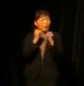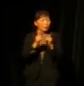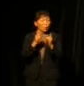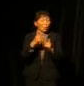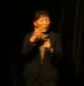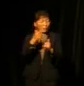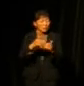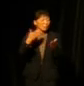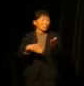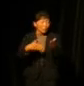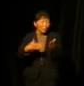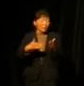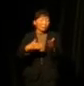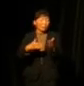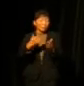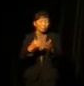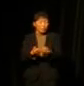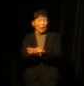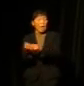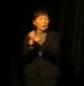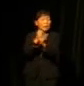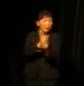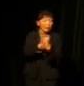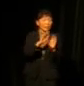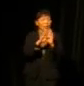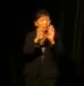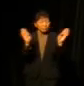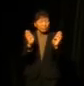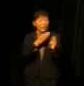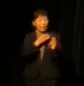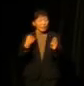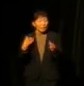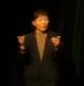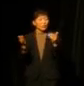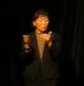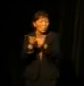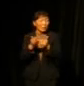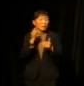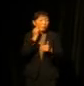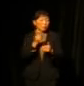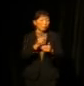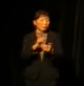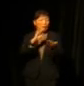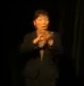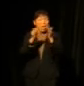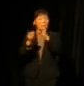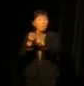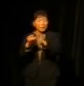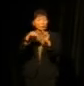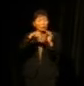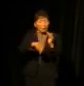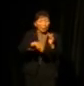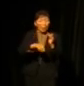できるような状況ではなかったんですけども、学校が再開になりました。その訳はですね、やはり子どもたちがずっと家にい